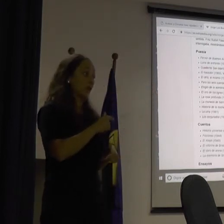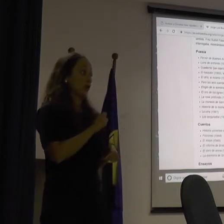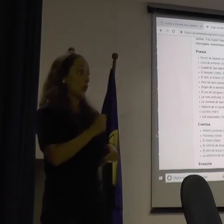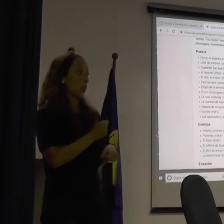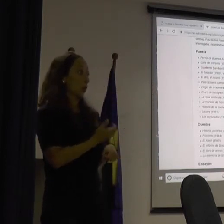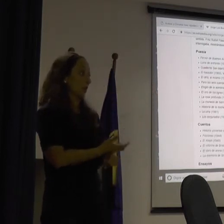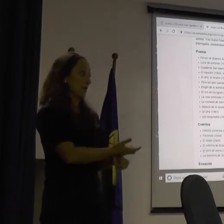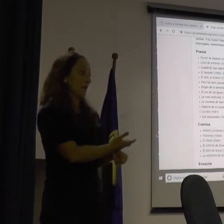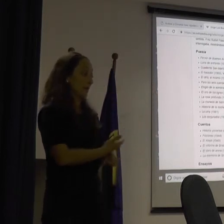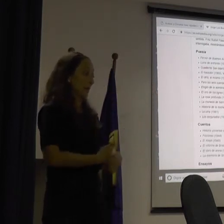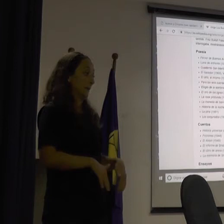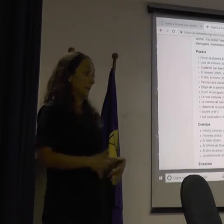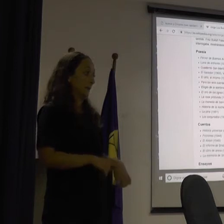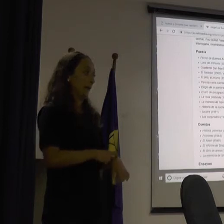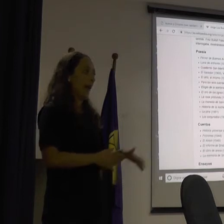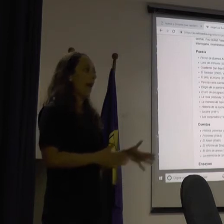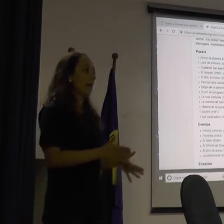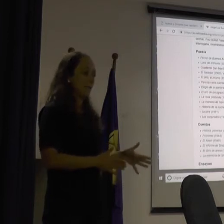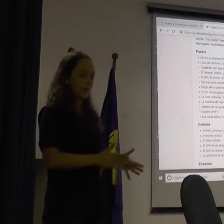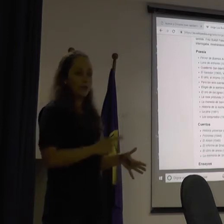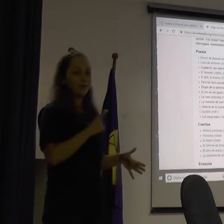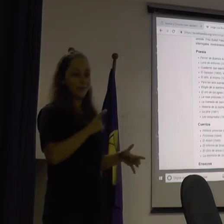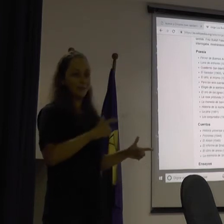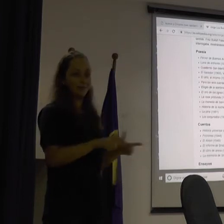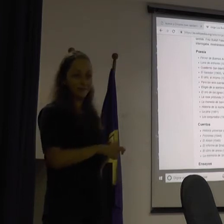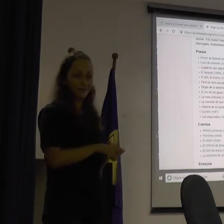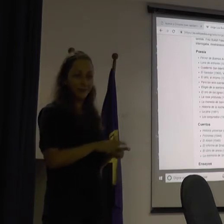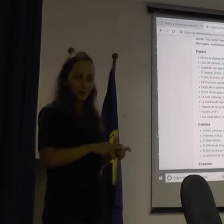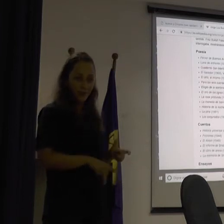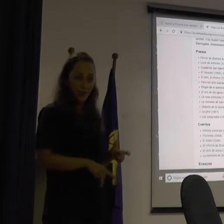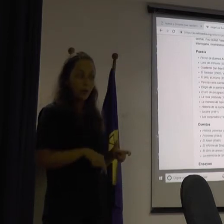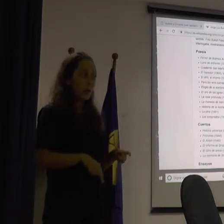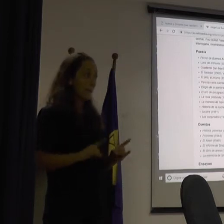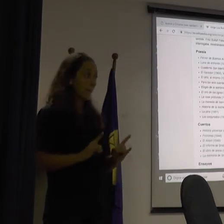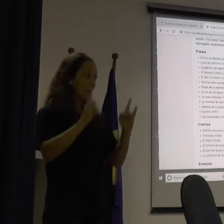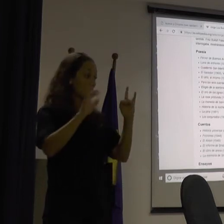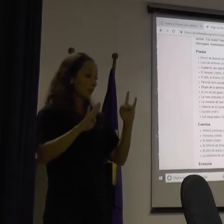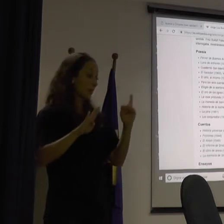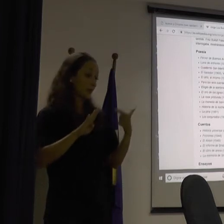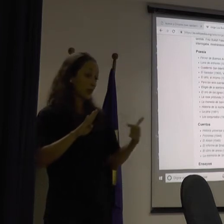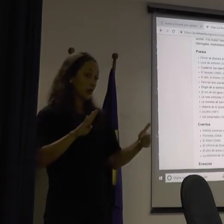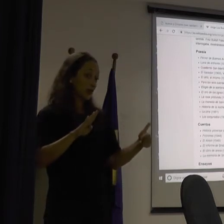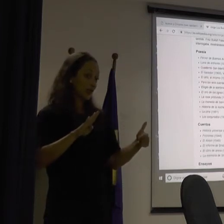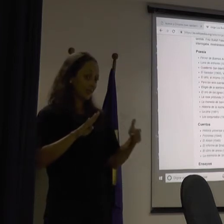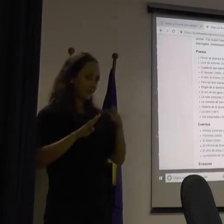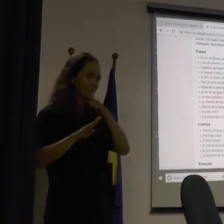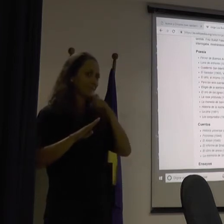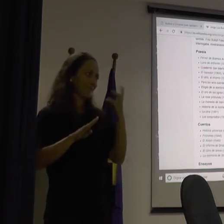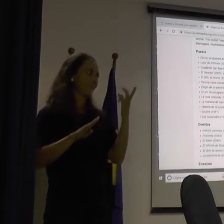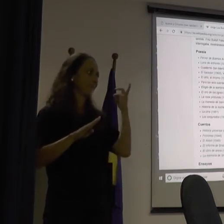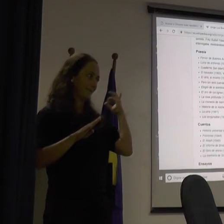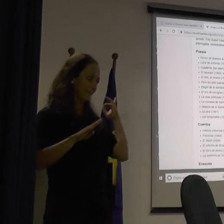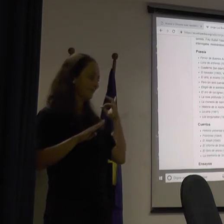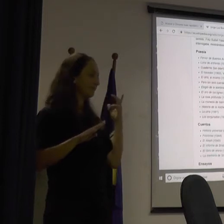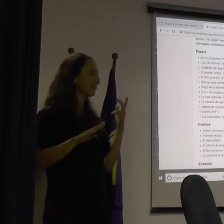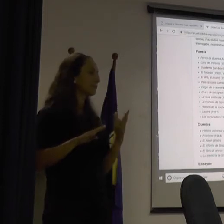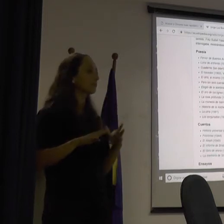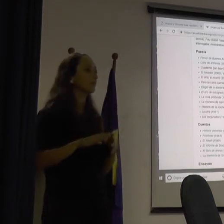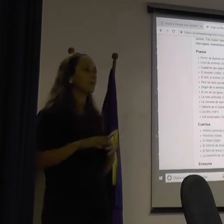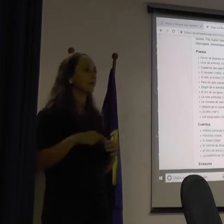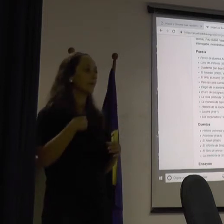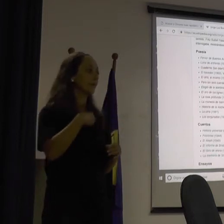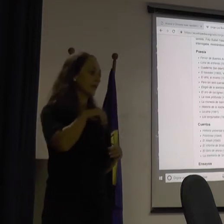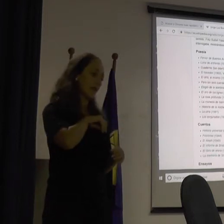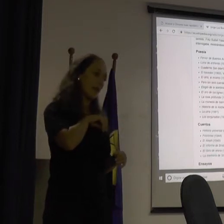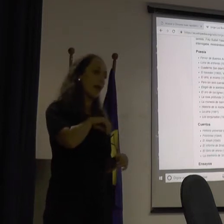né. Mas naquele período era muito complicado, esse prédio aqui não existia, né? Mas o